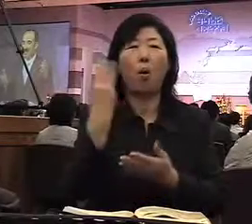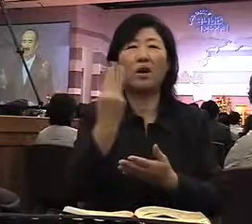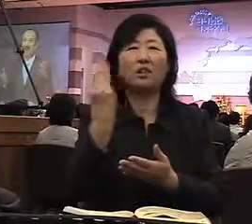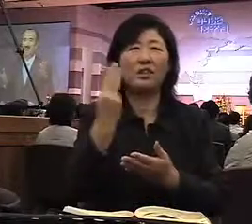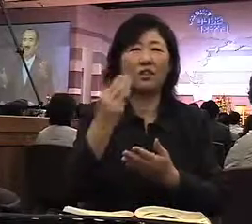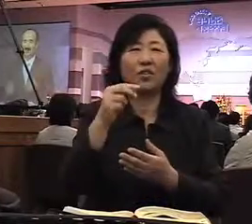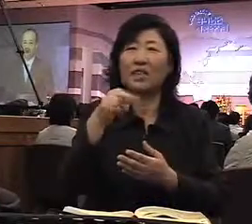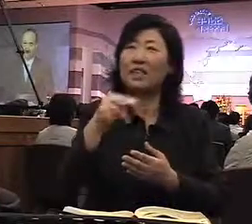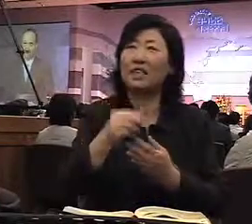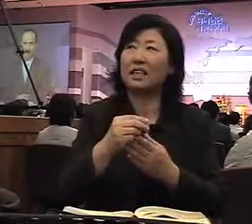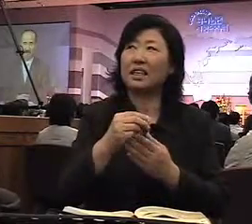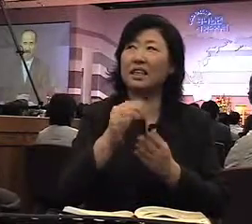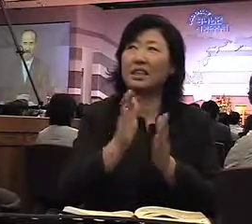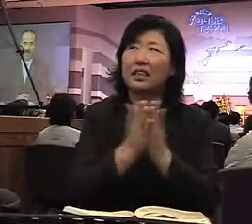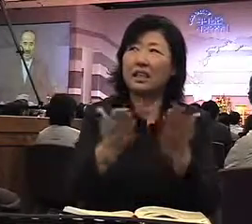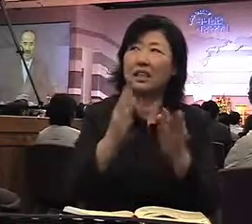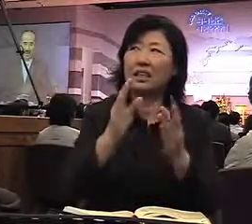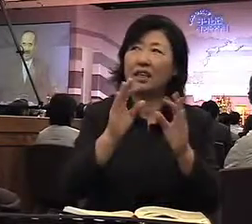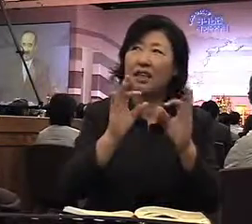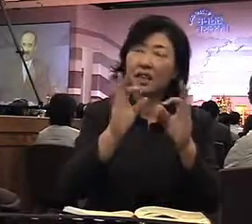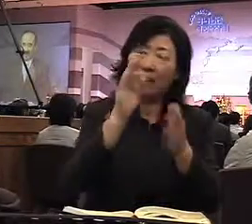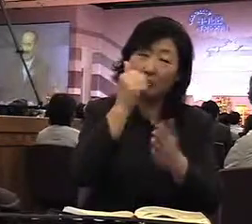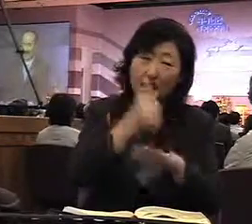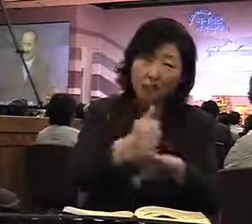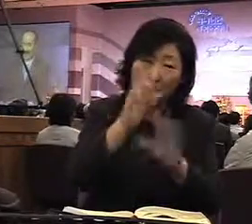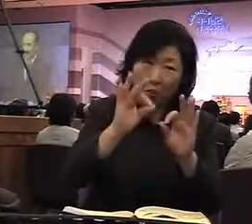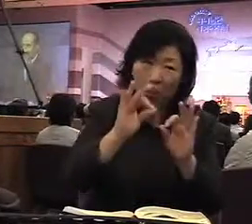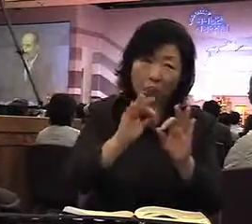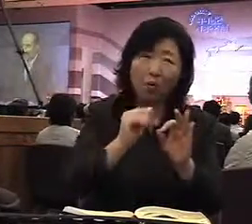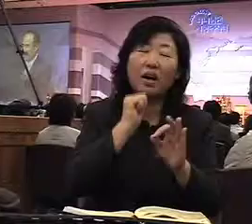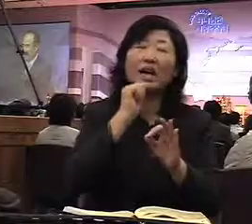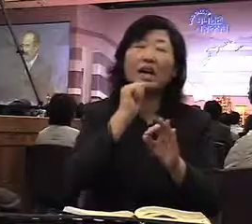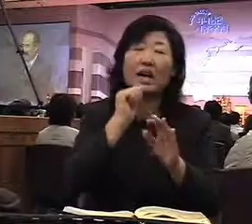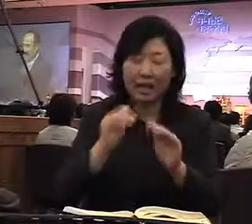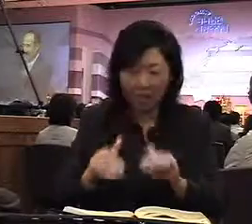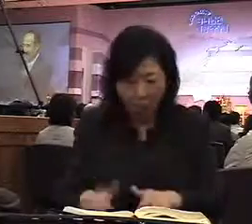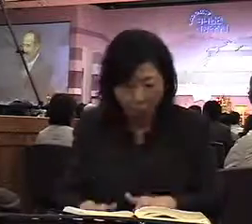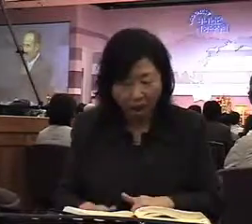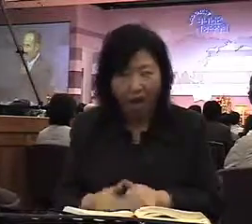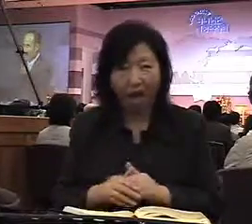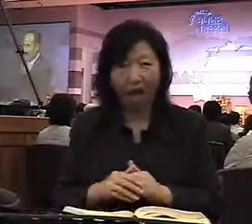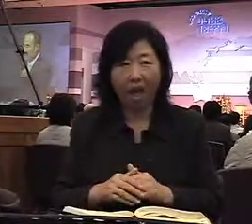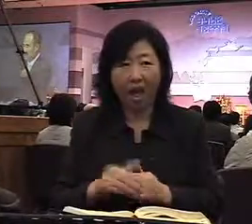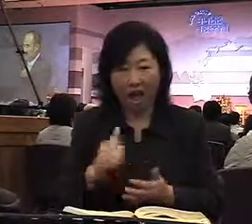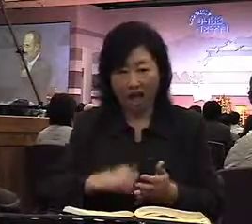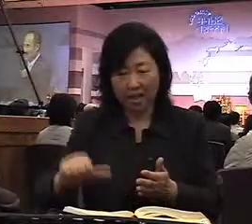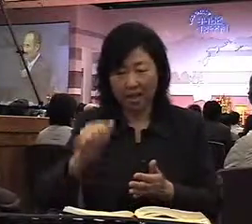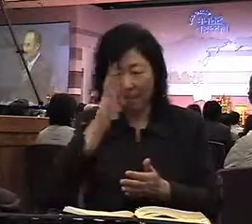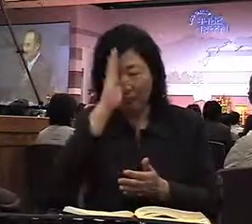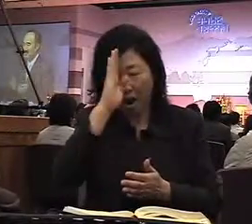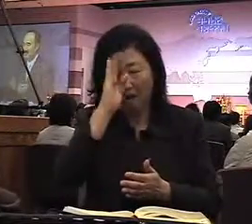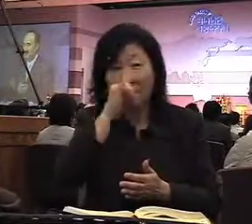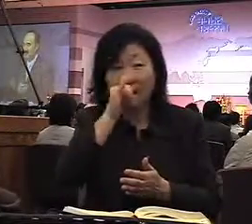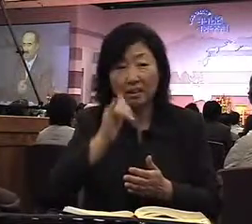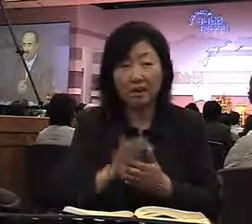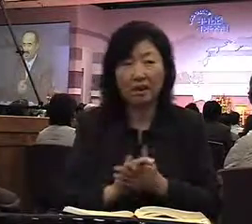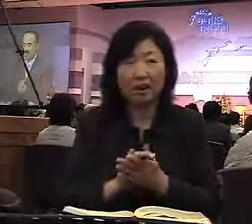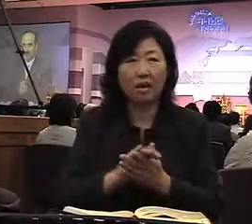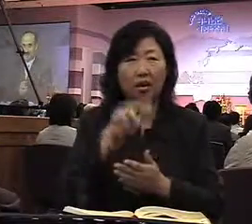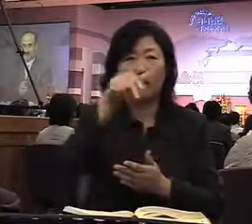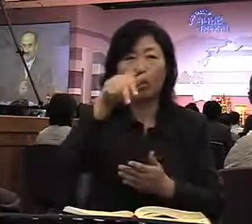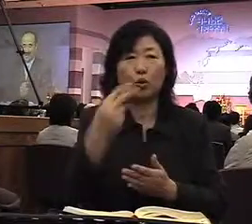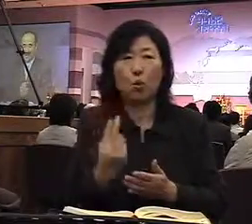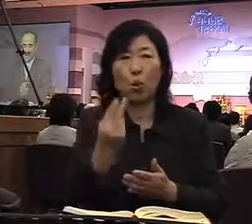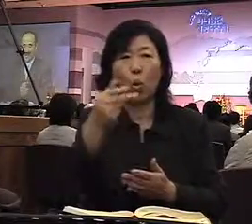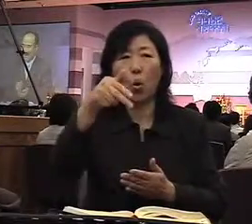들고 일어서서 엉엉 울었습니다. 가난하게 태어난 노예에다가 노예의 아들에다가 비움 들었습니다. 그런 조지